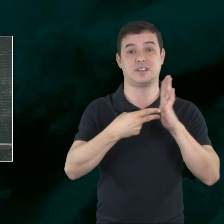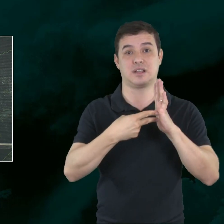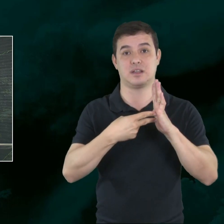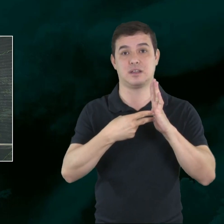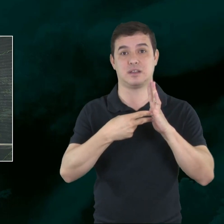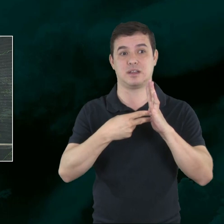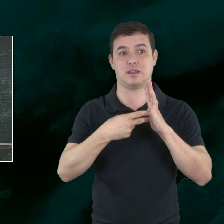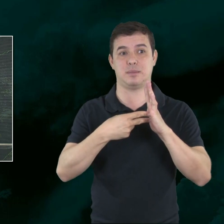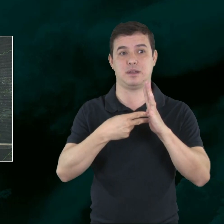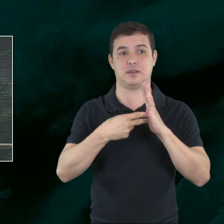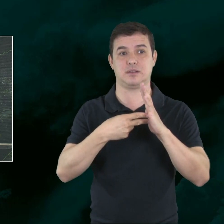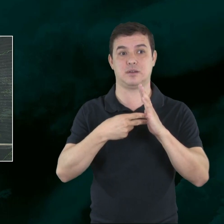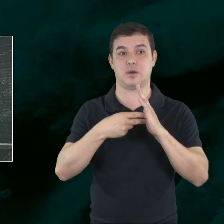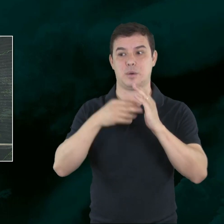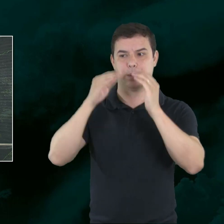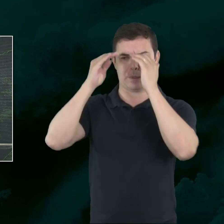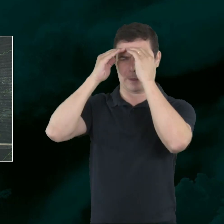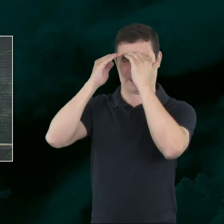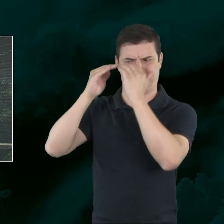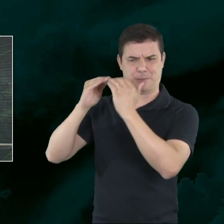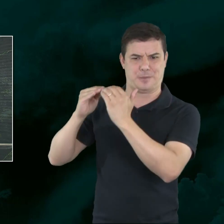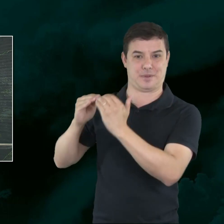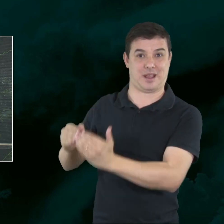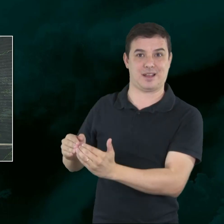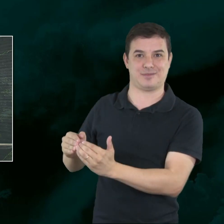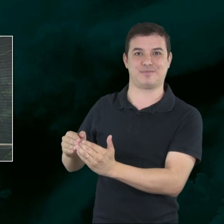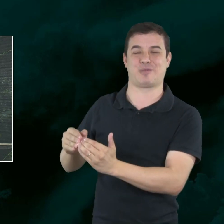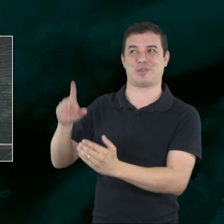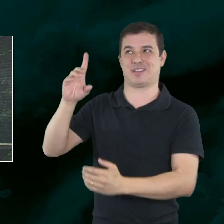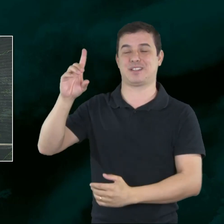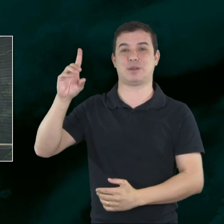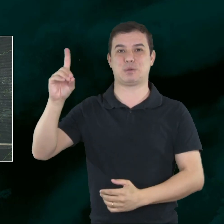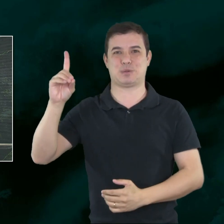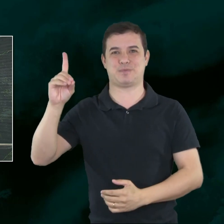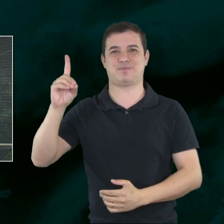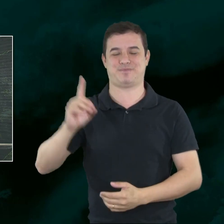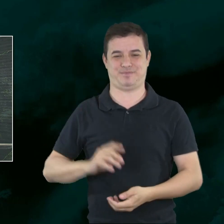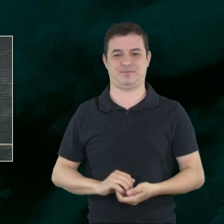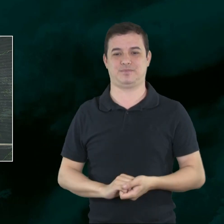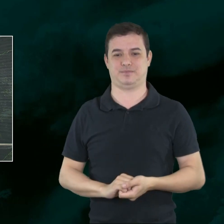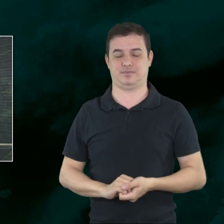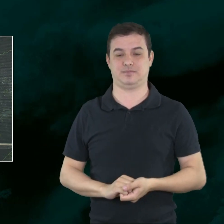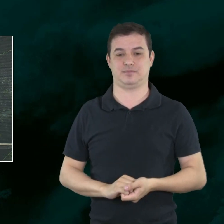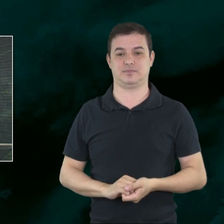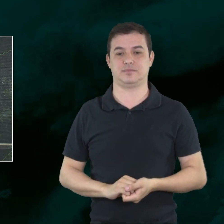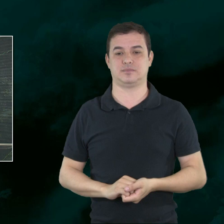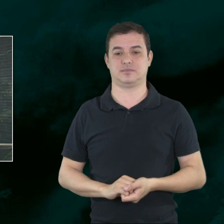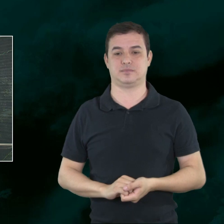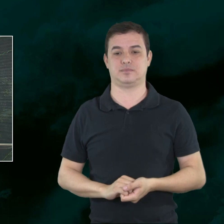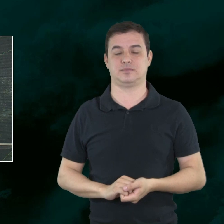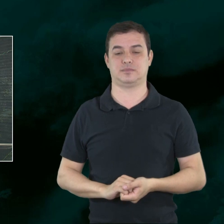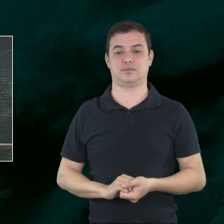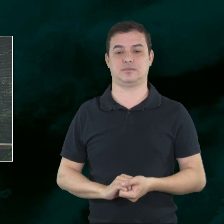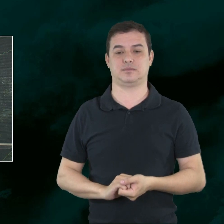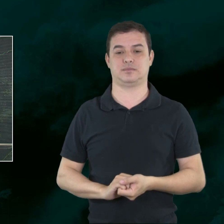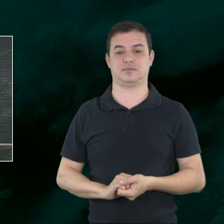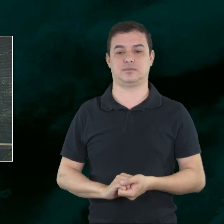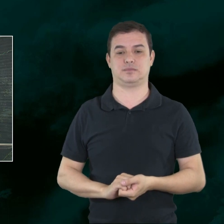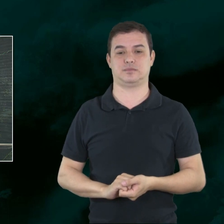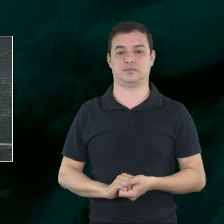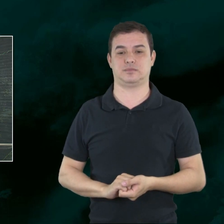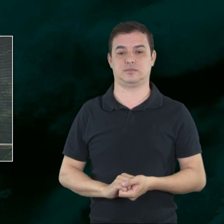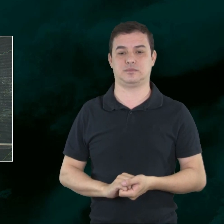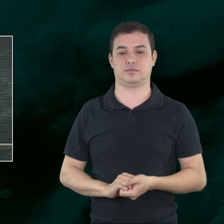rebelião. Termo que, nas Escrituras, tem o sentido de explícita